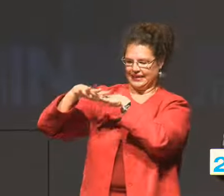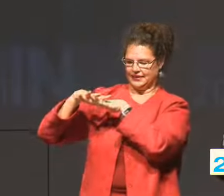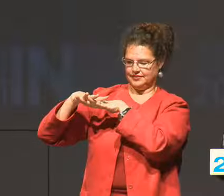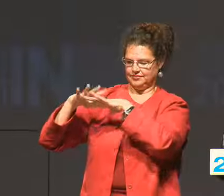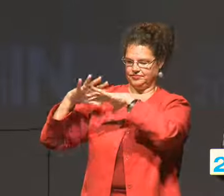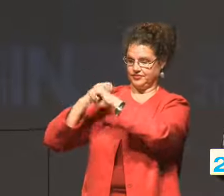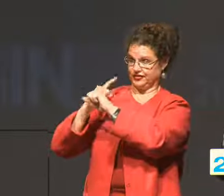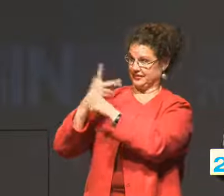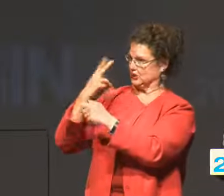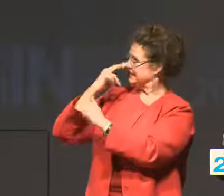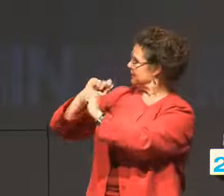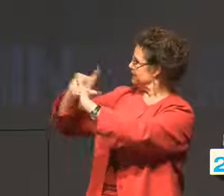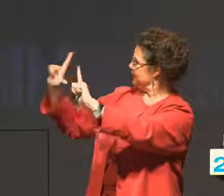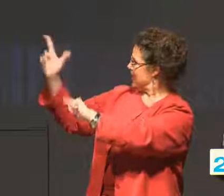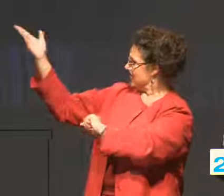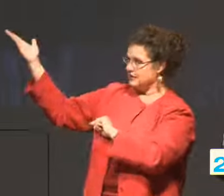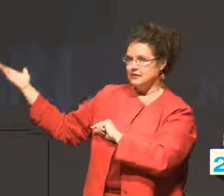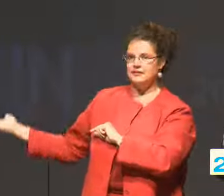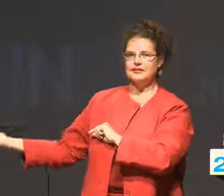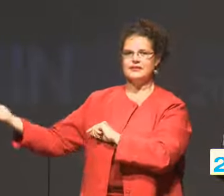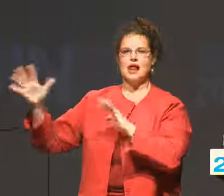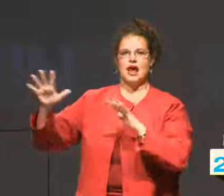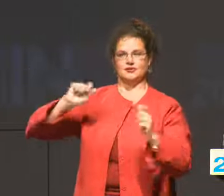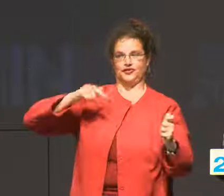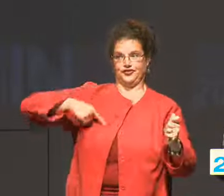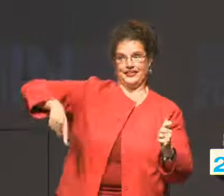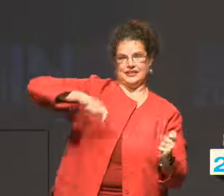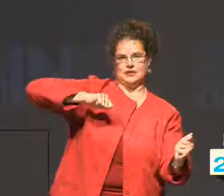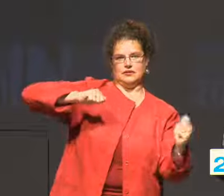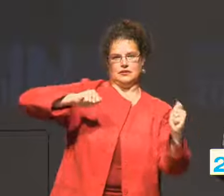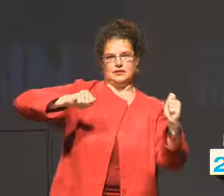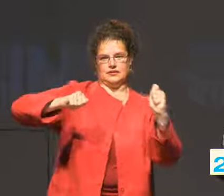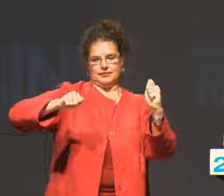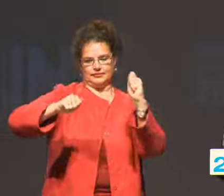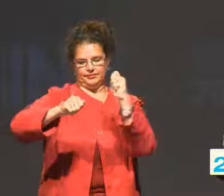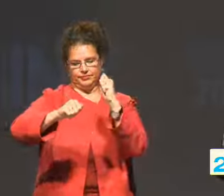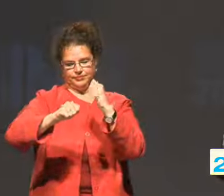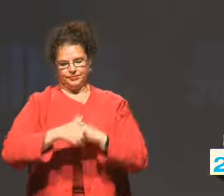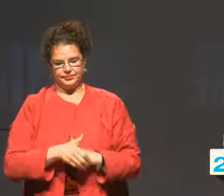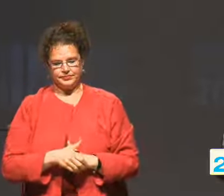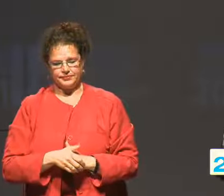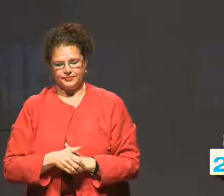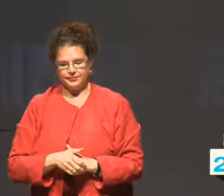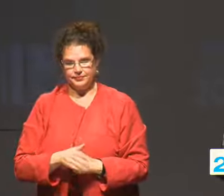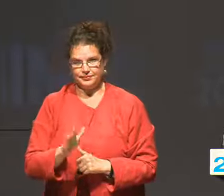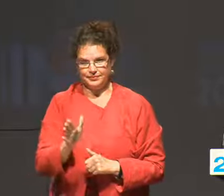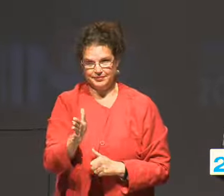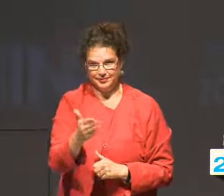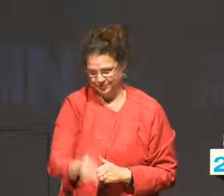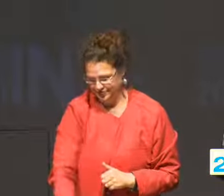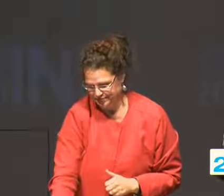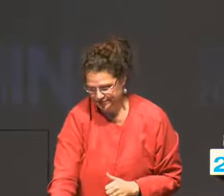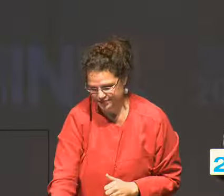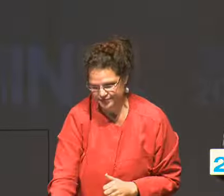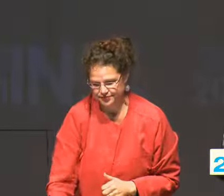Und da gibt es verschiedene Ressourcen, die wir sehen hier auch die Kooperation, die Ressourcen und das Networking,